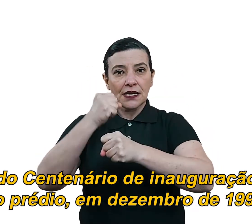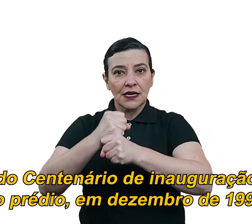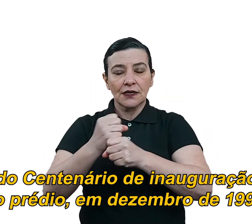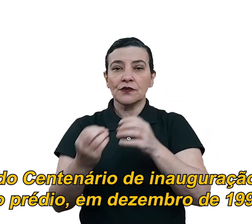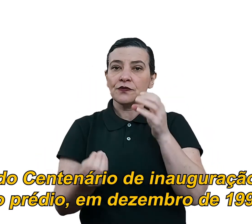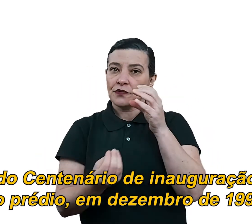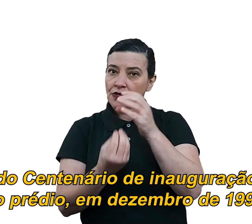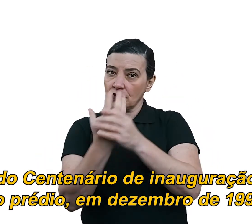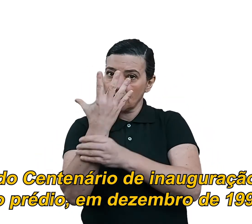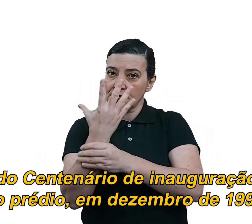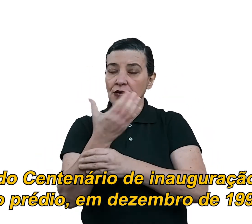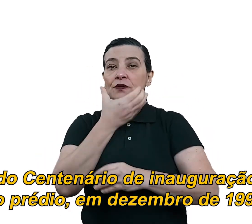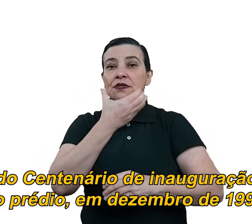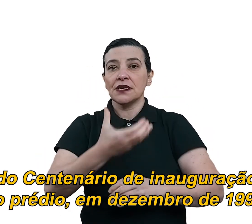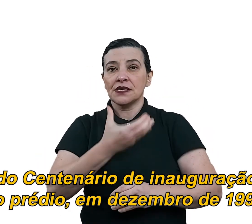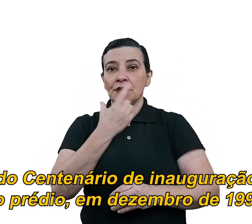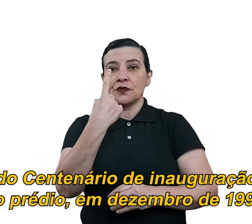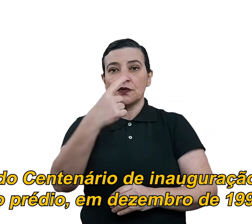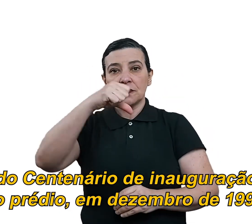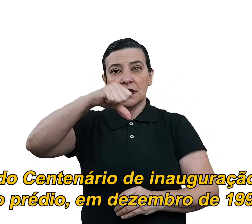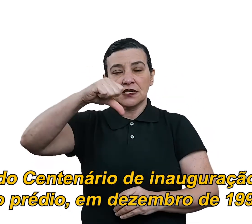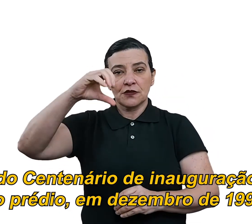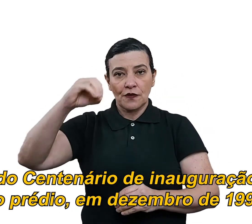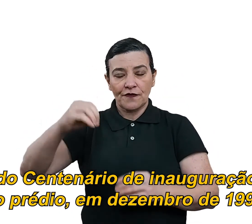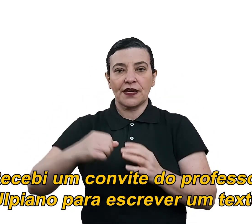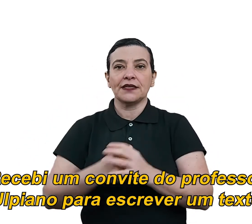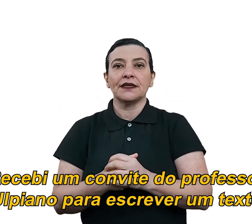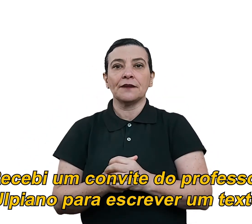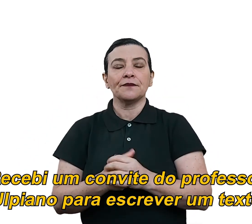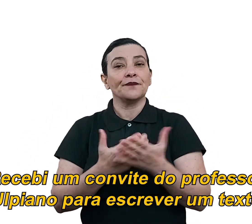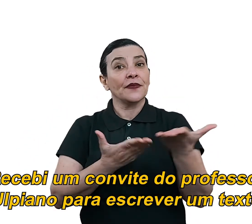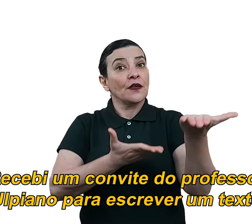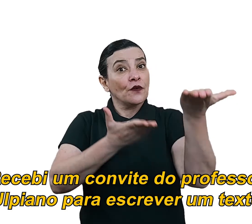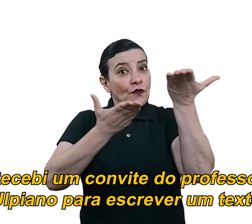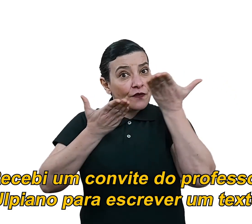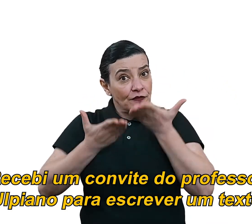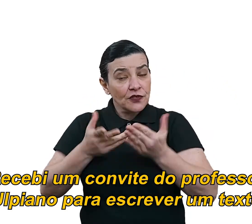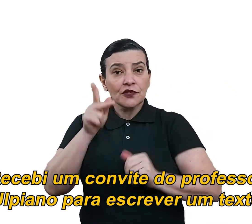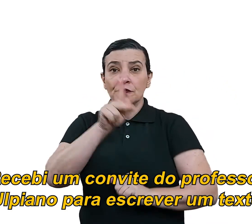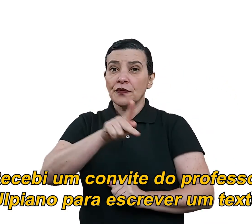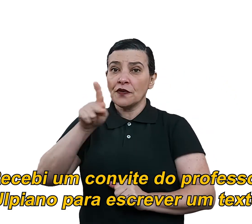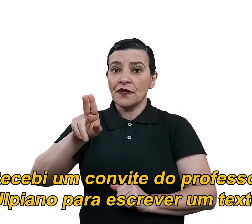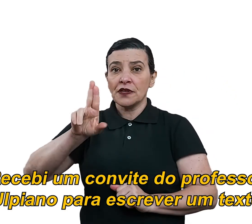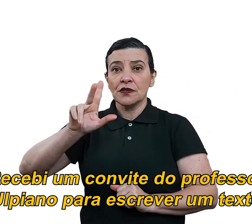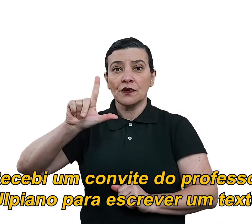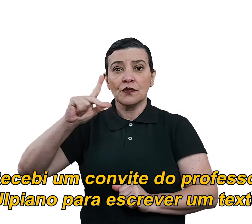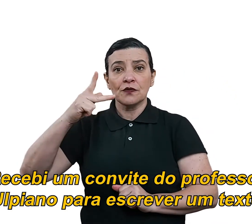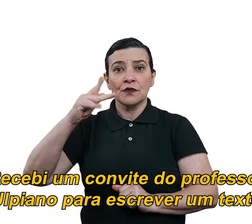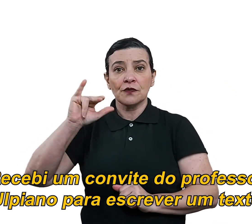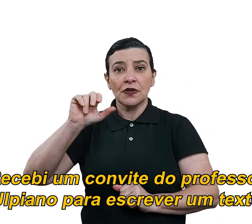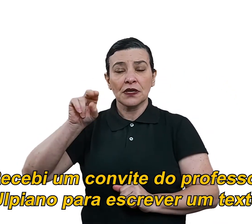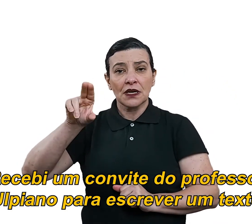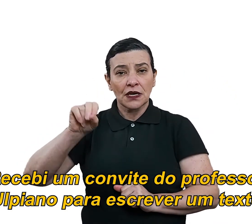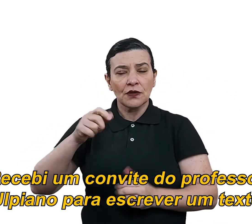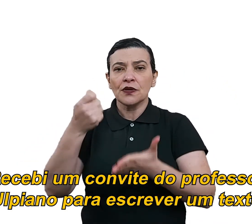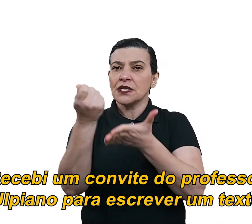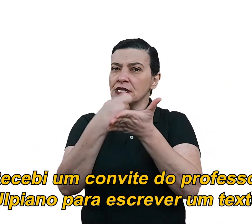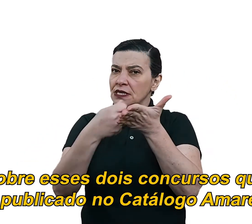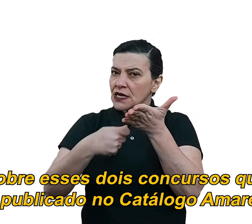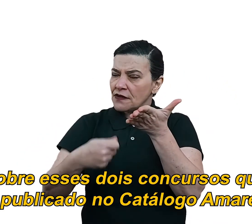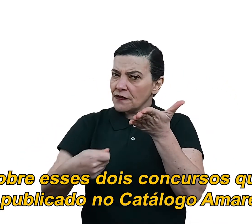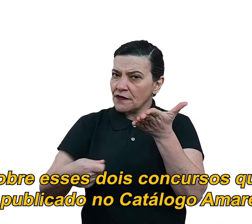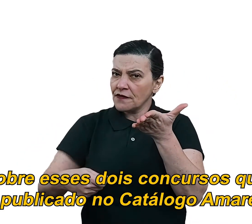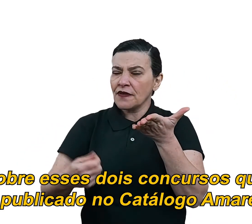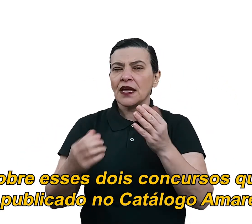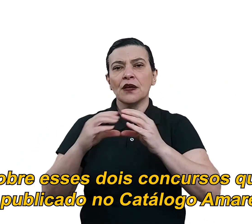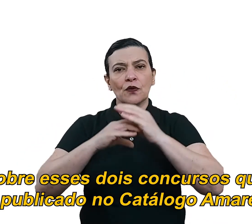centenário de inauguração do prédio, dezembro de 1990. Recebi um convite do professor Upiano para escrever um texto